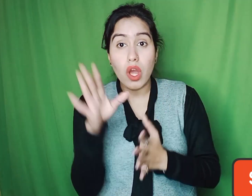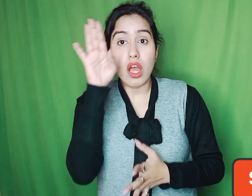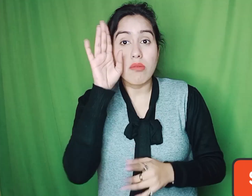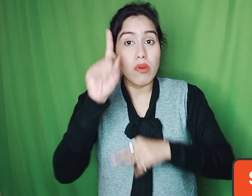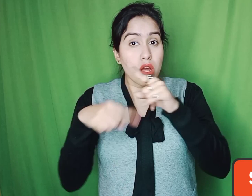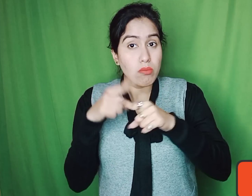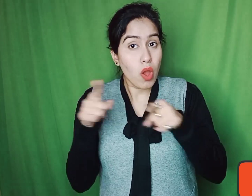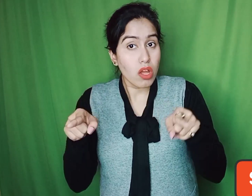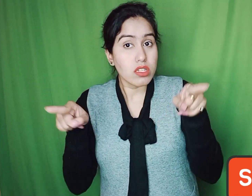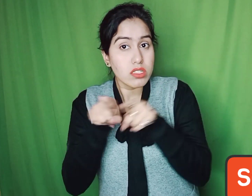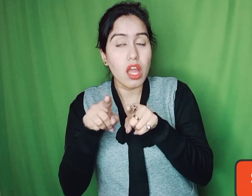मैं आपको देती रहूँगी।